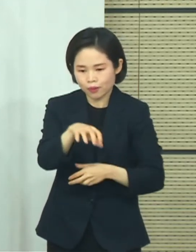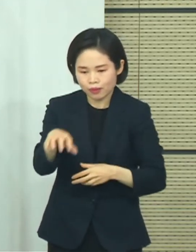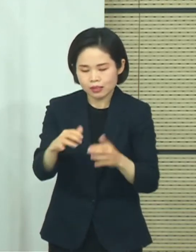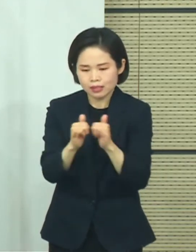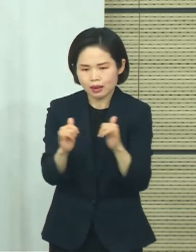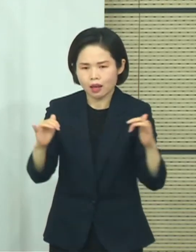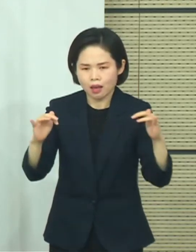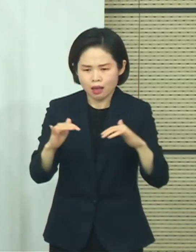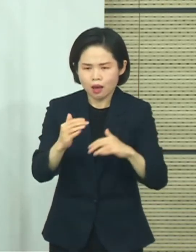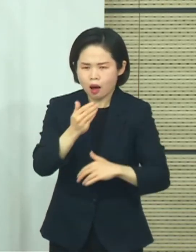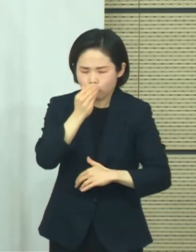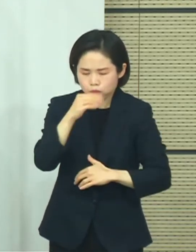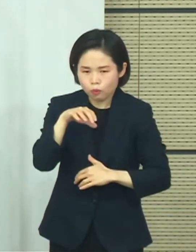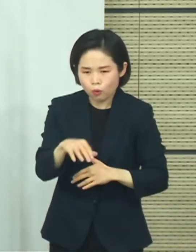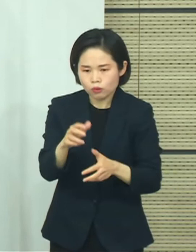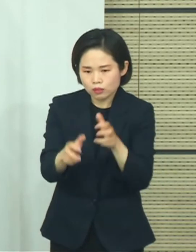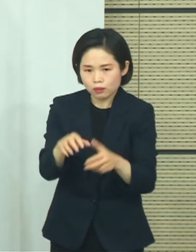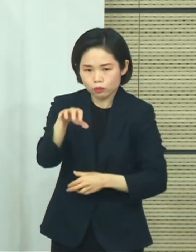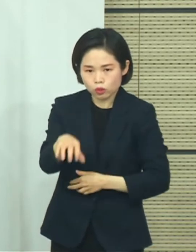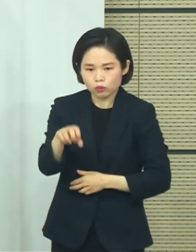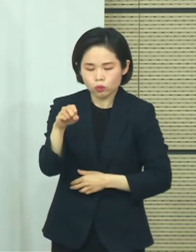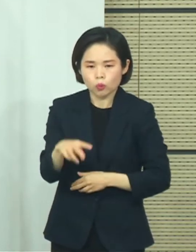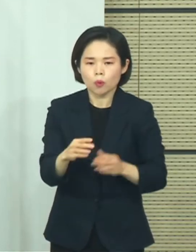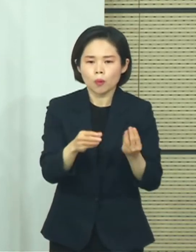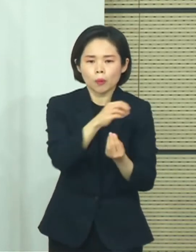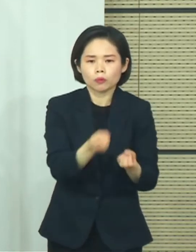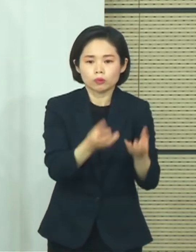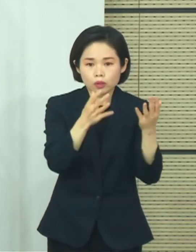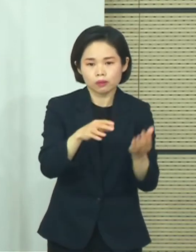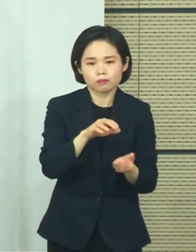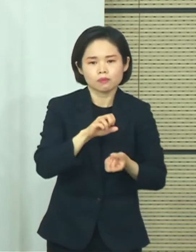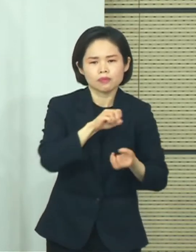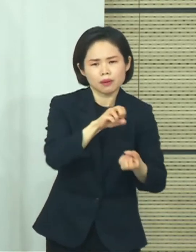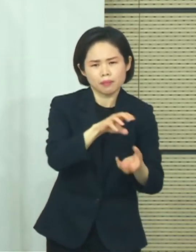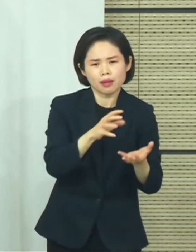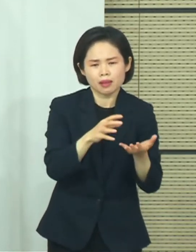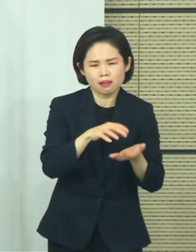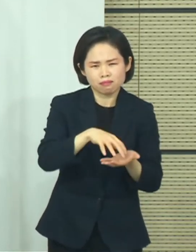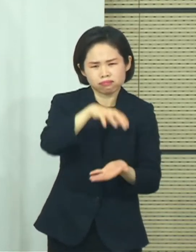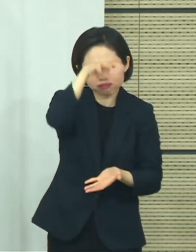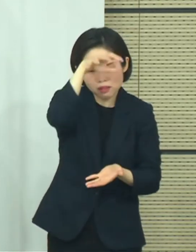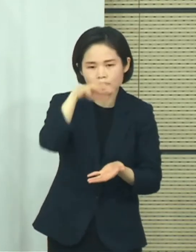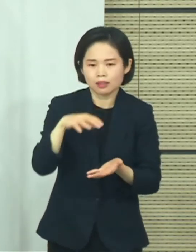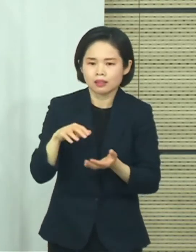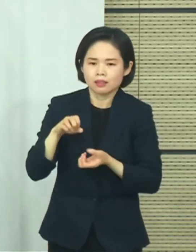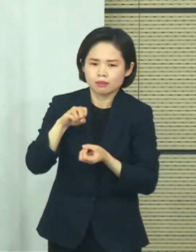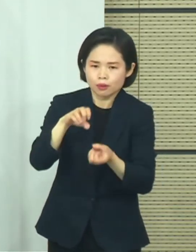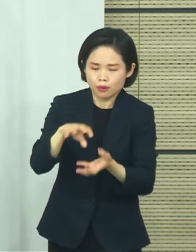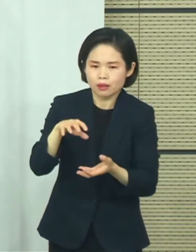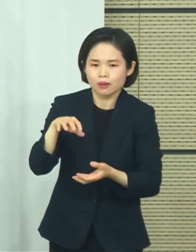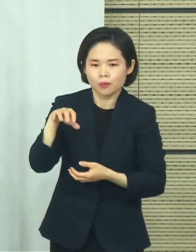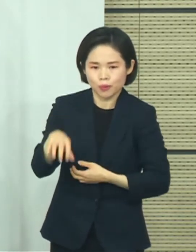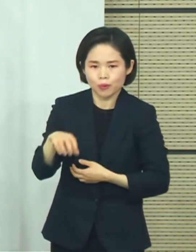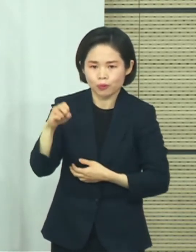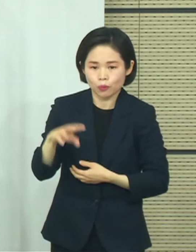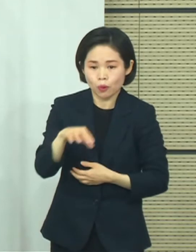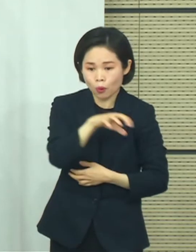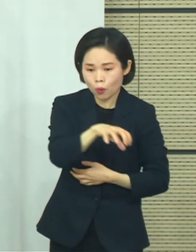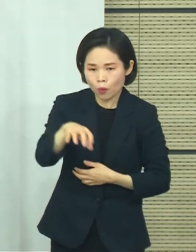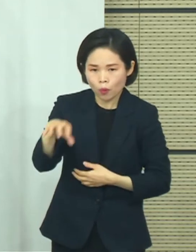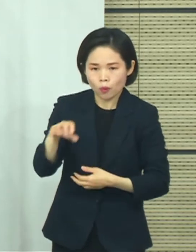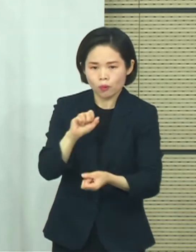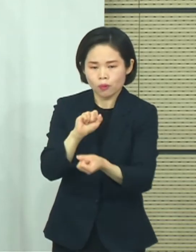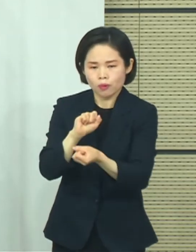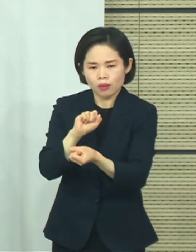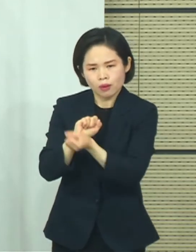감염 치약 사업장 물동량 증가로 이 엄 요인이 있는 유통 물류센터 등 다양한 시술에 대해 각